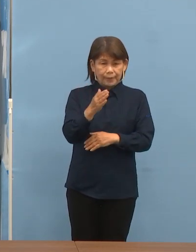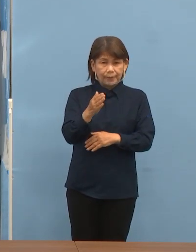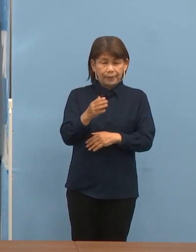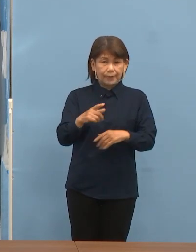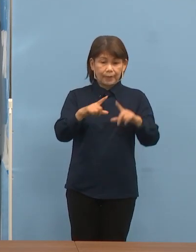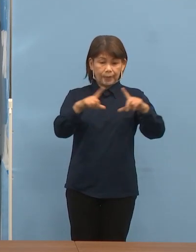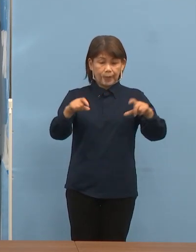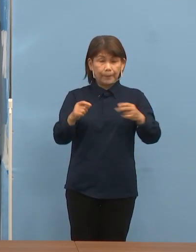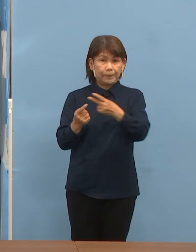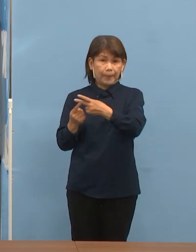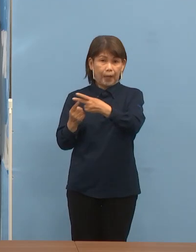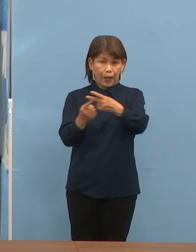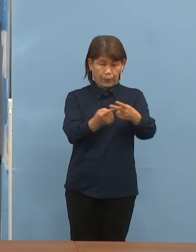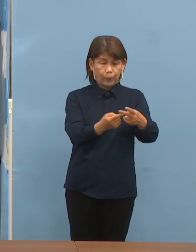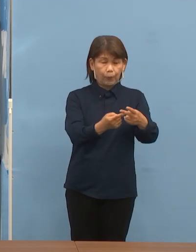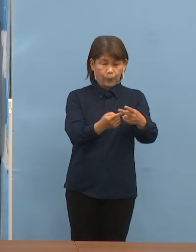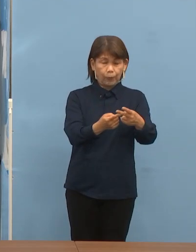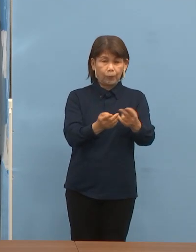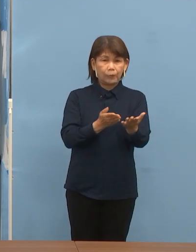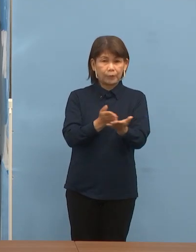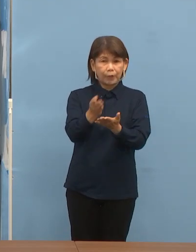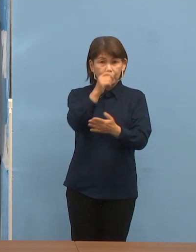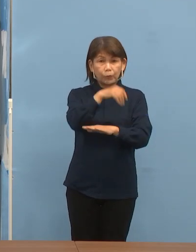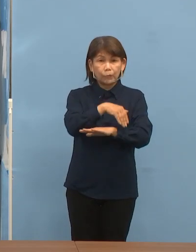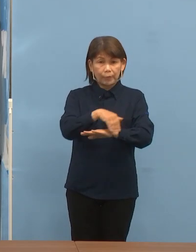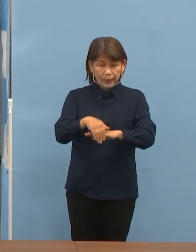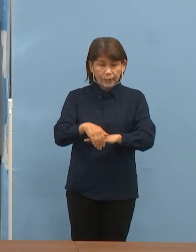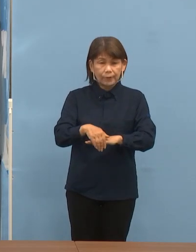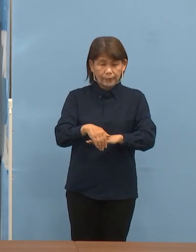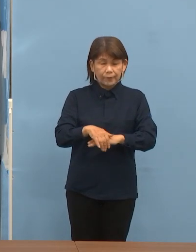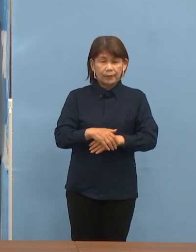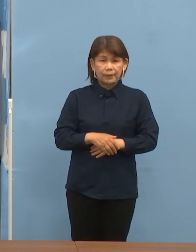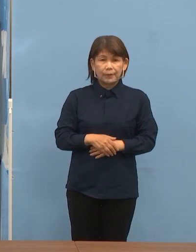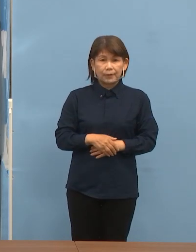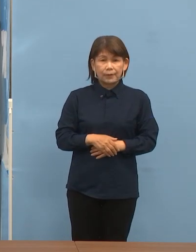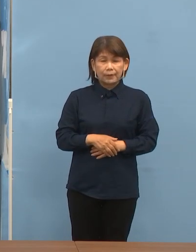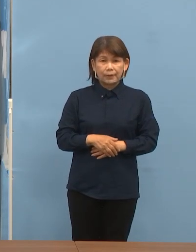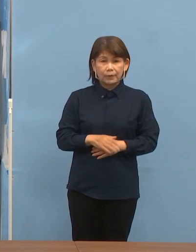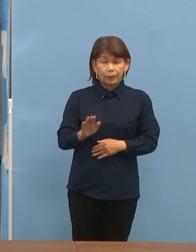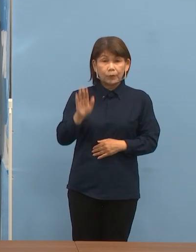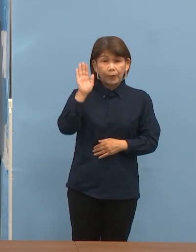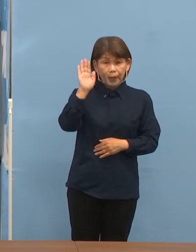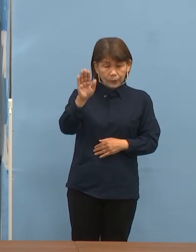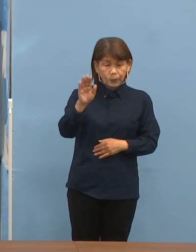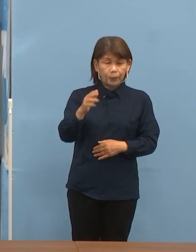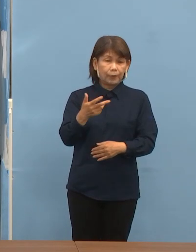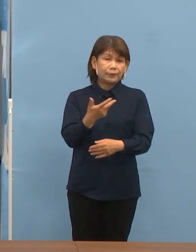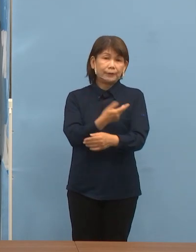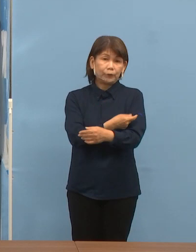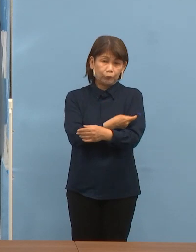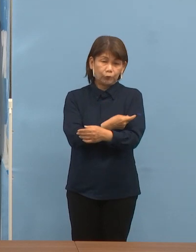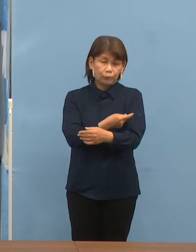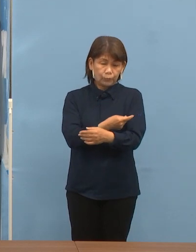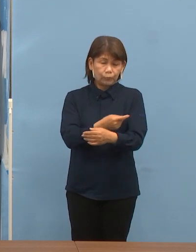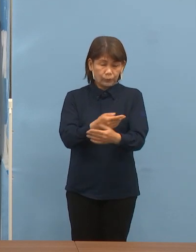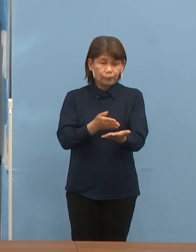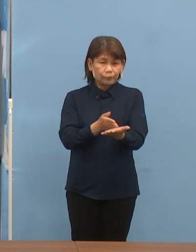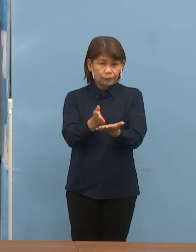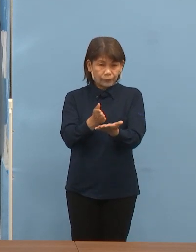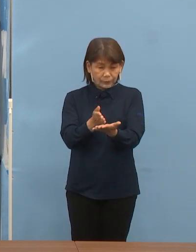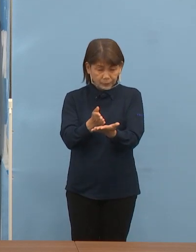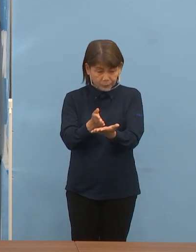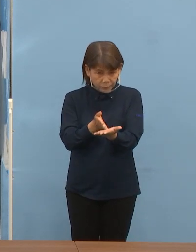が開始される予定と言っておりますので、その後順次接種が開始されるというふうに思っております